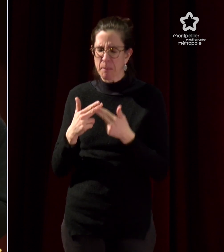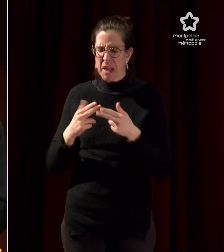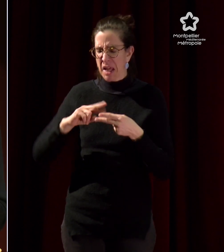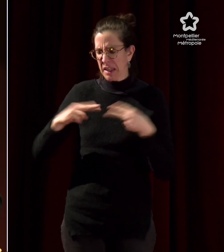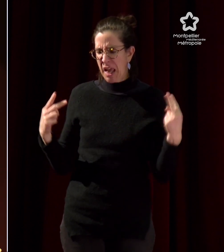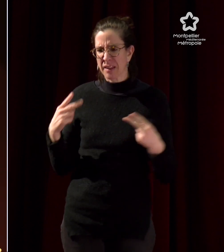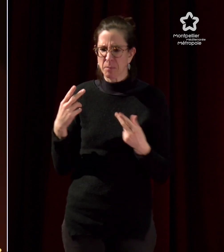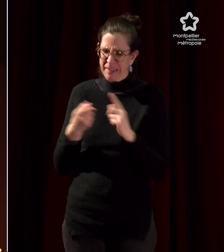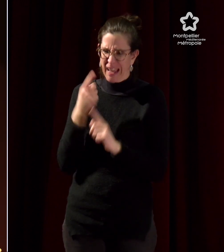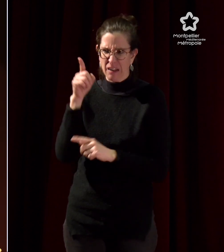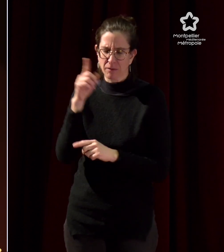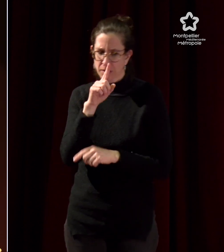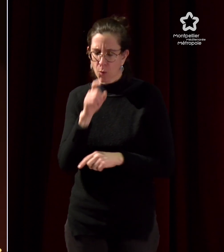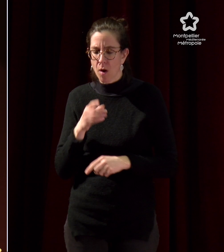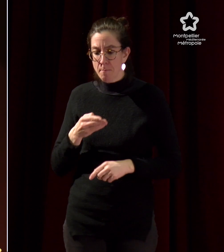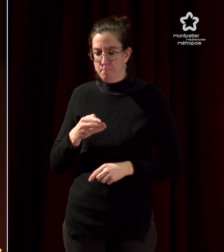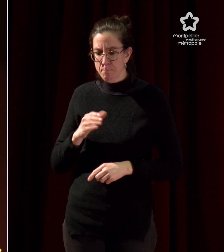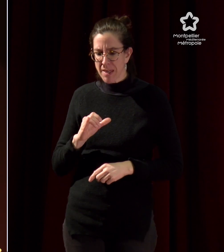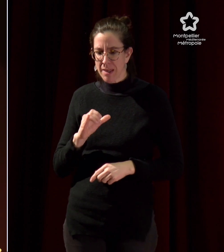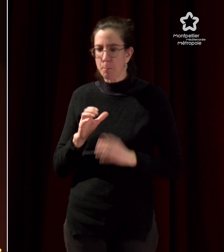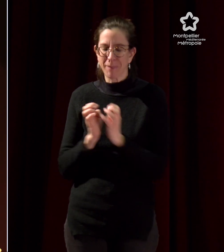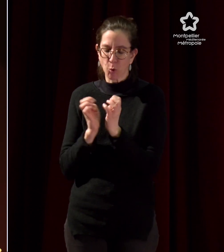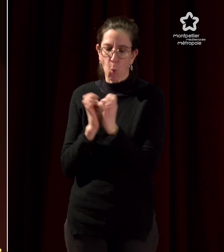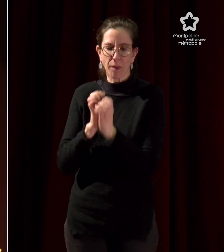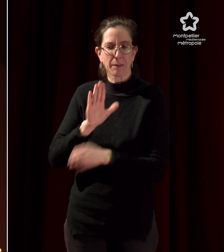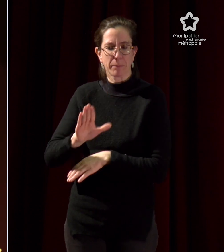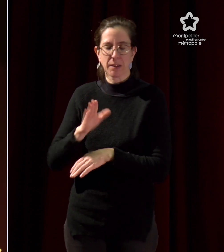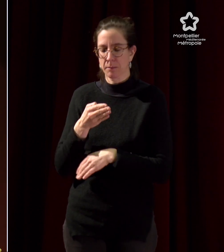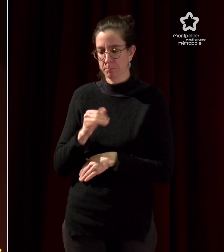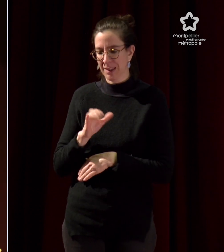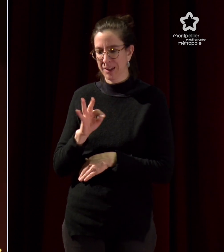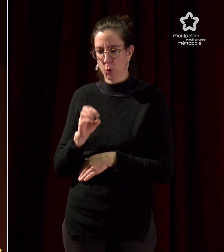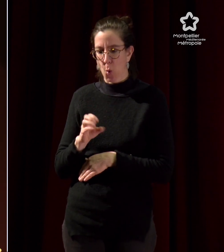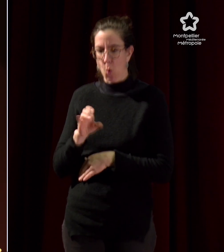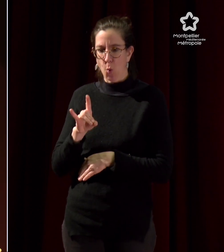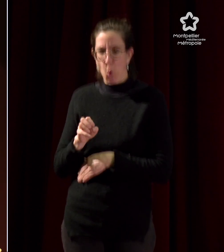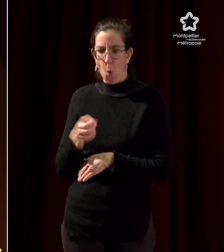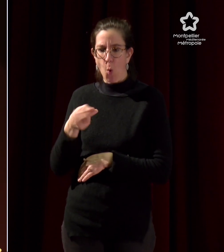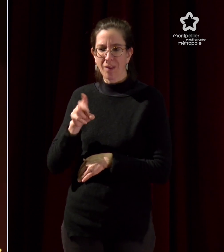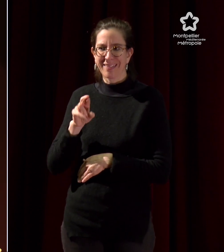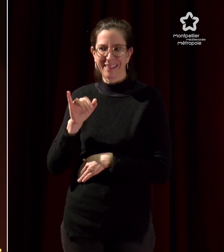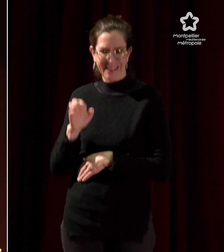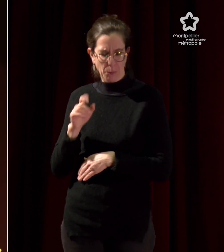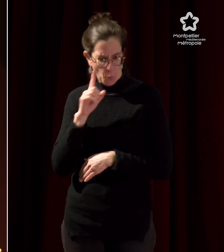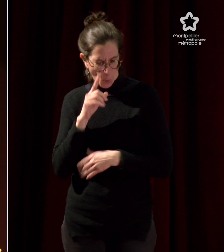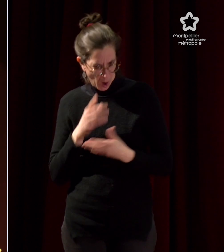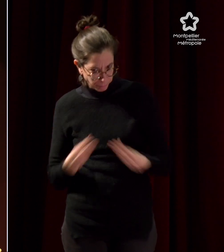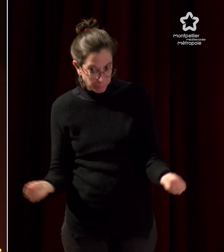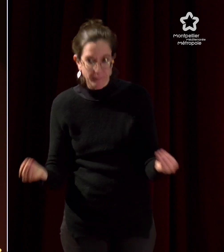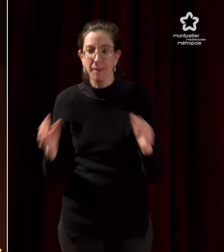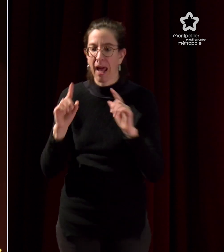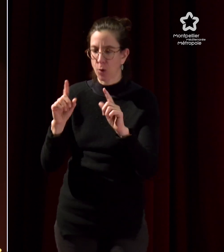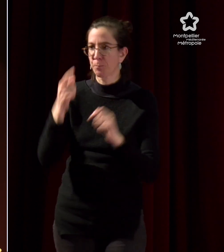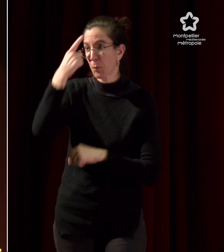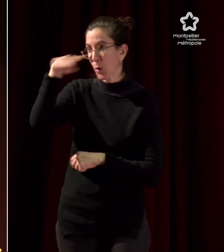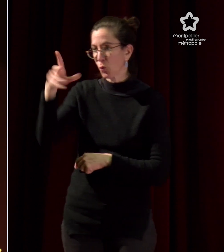on n'en retrouve pas parce qu'on pense que les mélanges ont été sexe spécifiques avec des